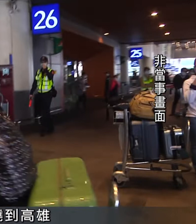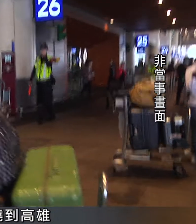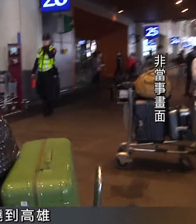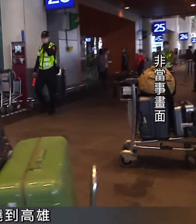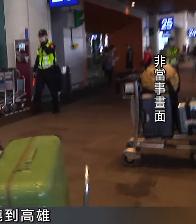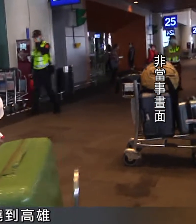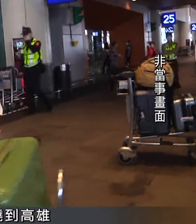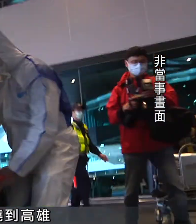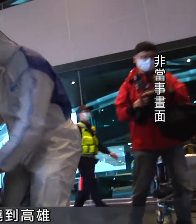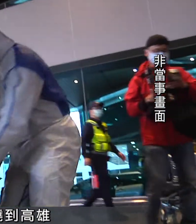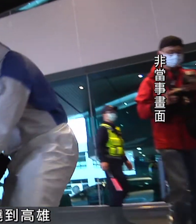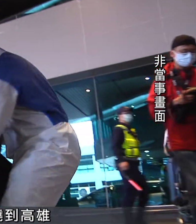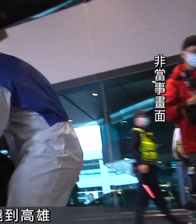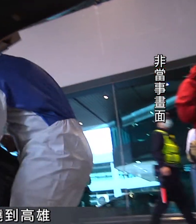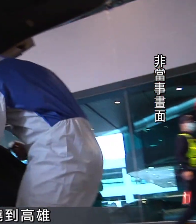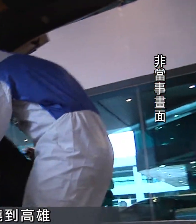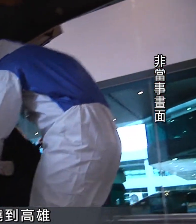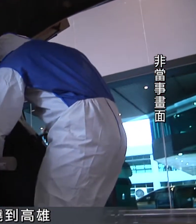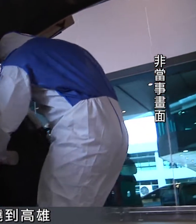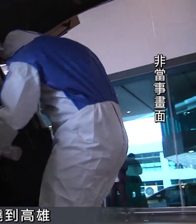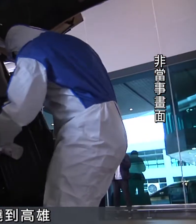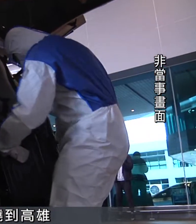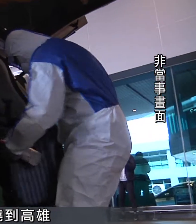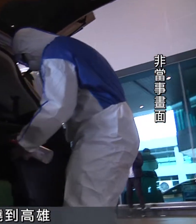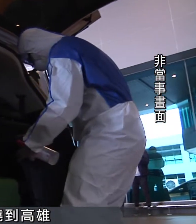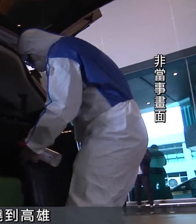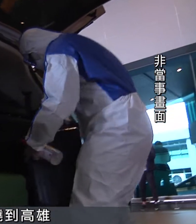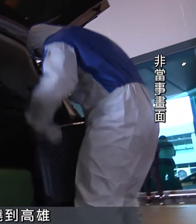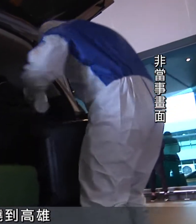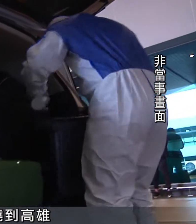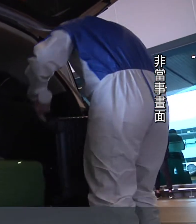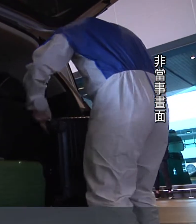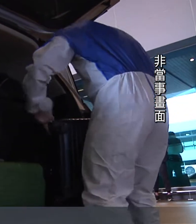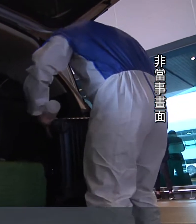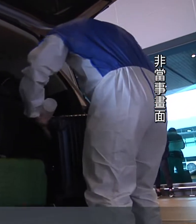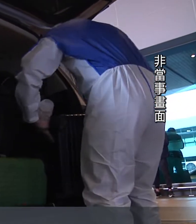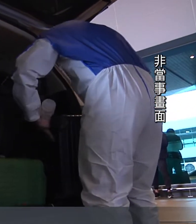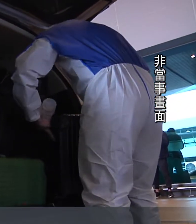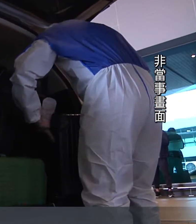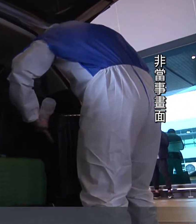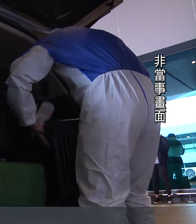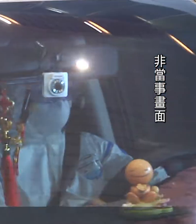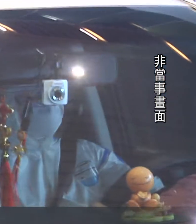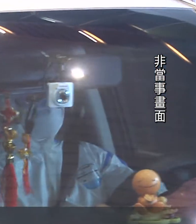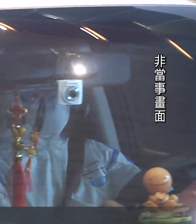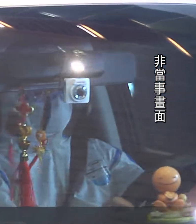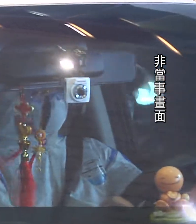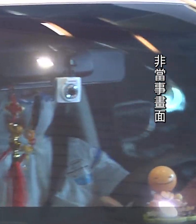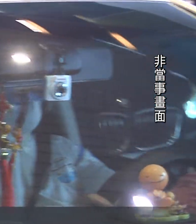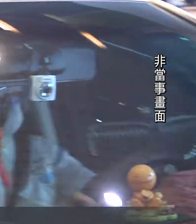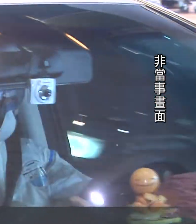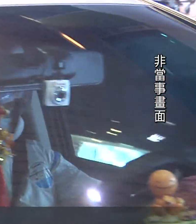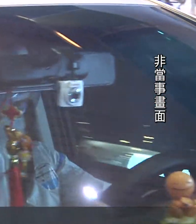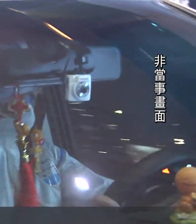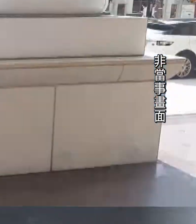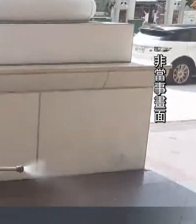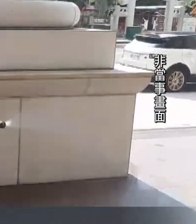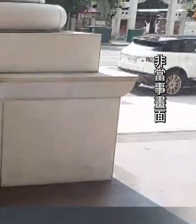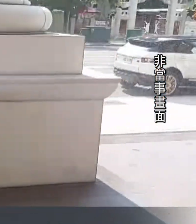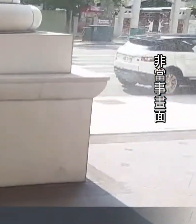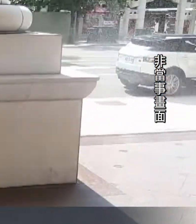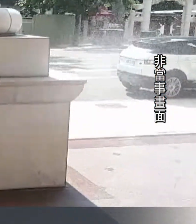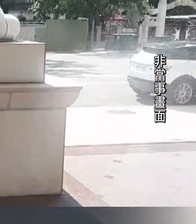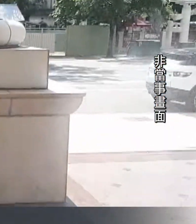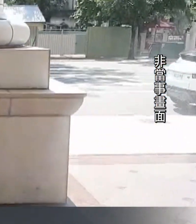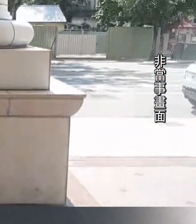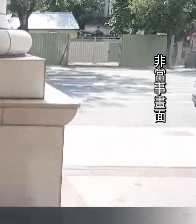桃园机场群聚案延烧到高雄，10号晚间，高雄市府证实，案175058岁童，在上个月31号